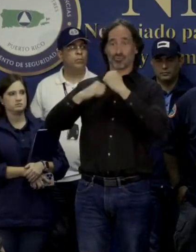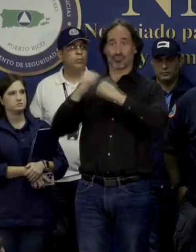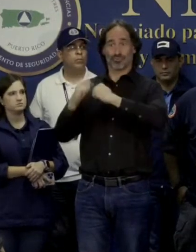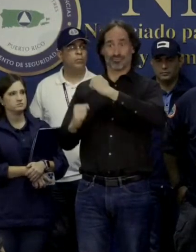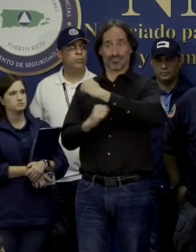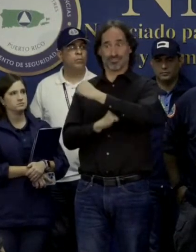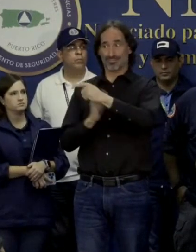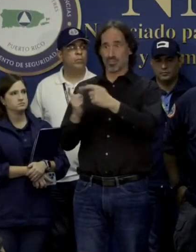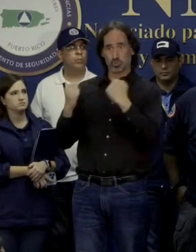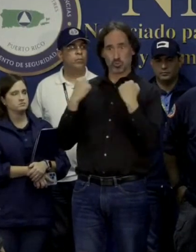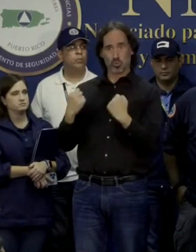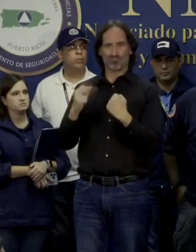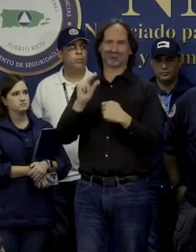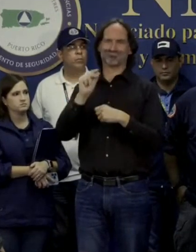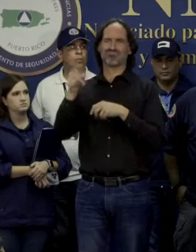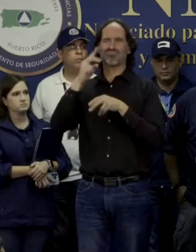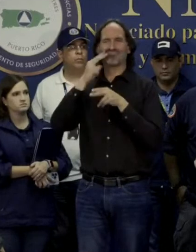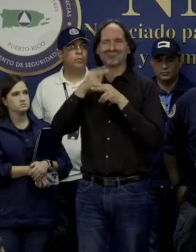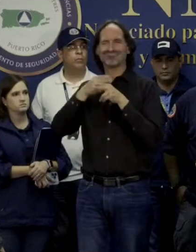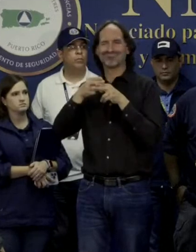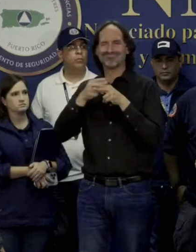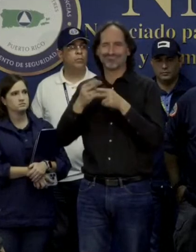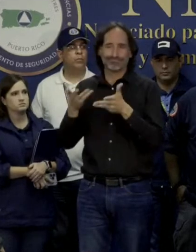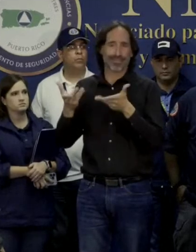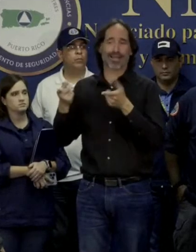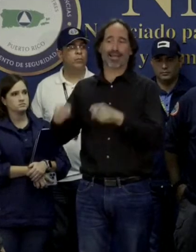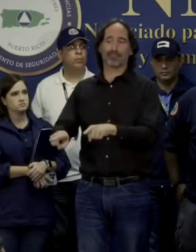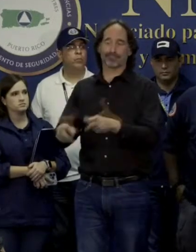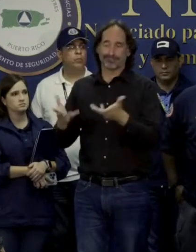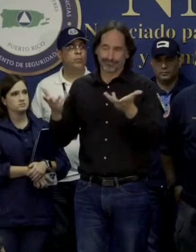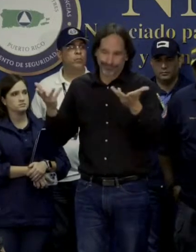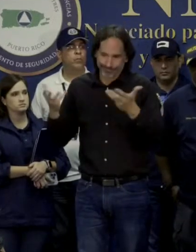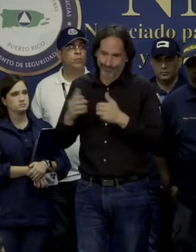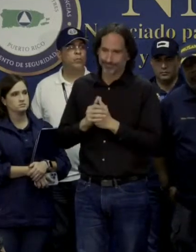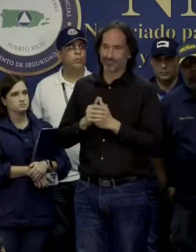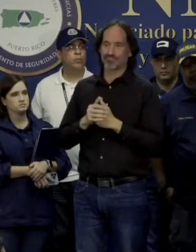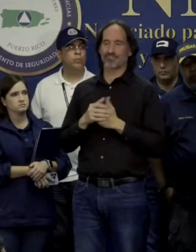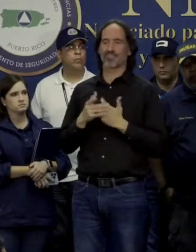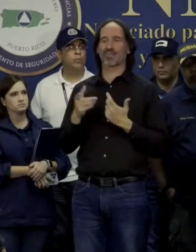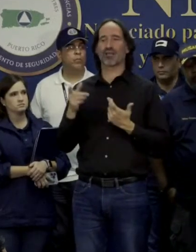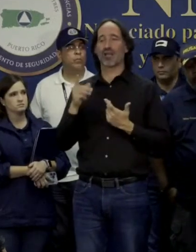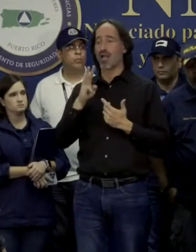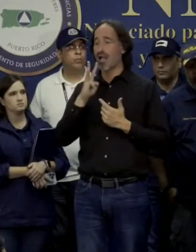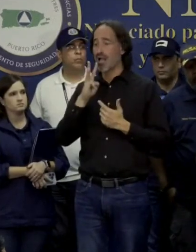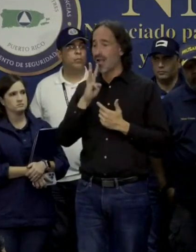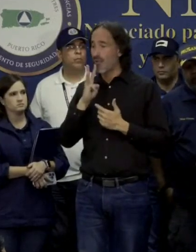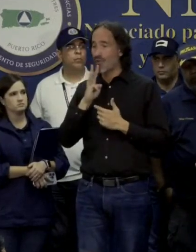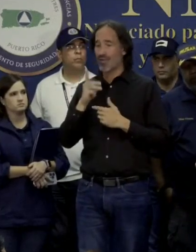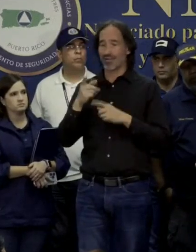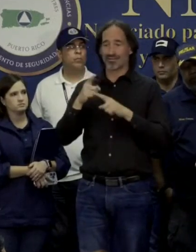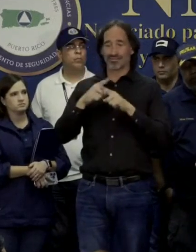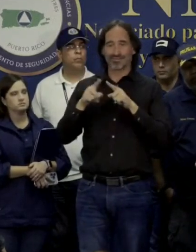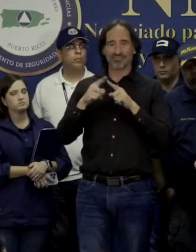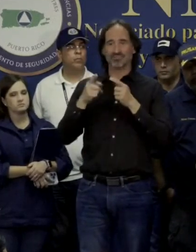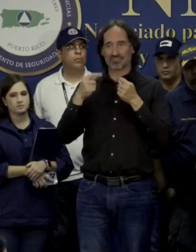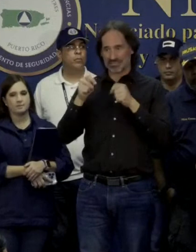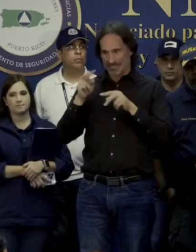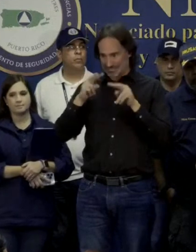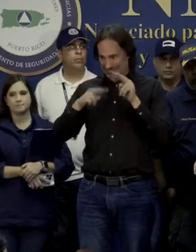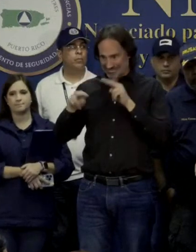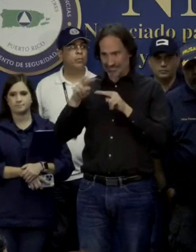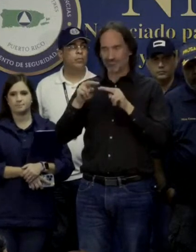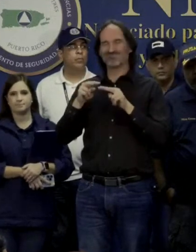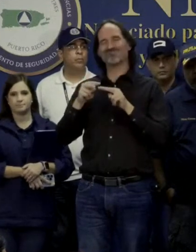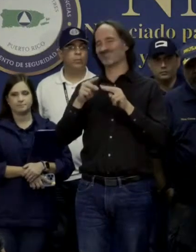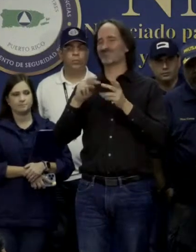Luego de la recuperación. No se hacen los estudios hidrológicos y hidráulicos que hacen el puente que esté mucho más alto que la crecida que se espera, ¿verdad?